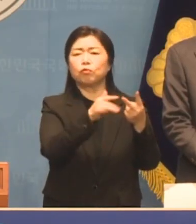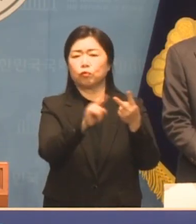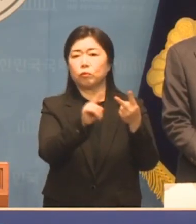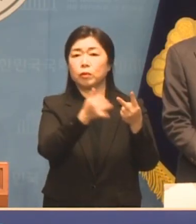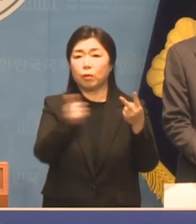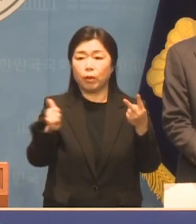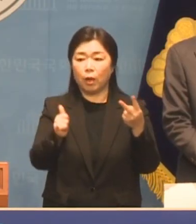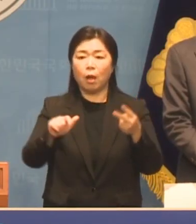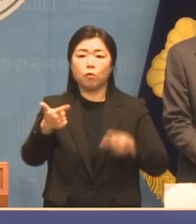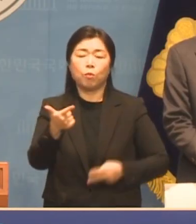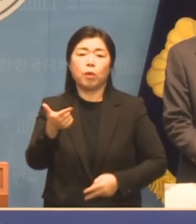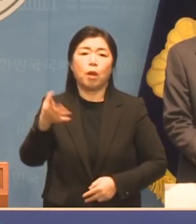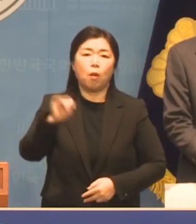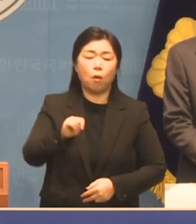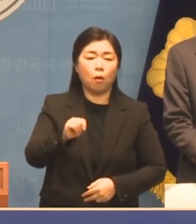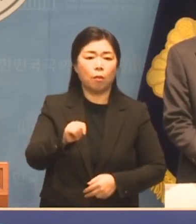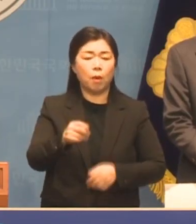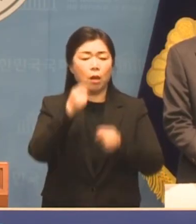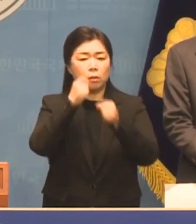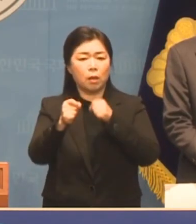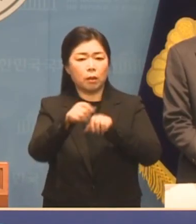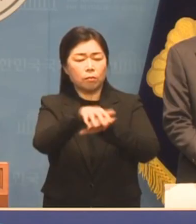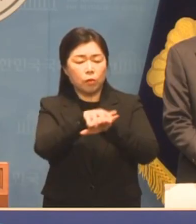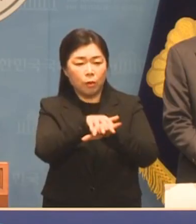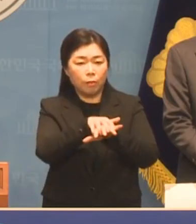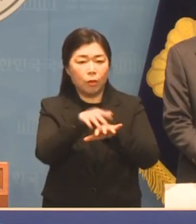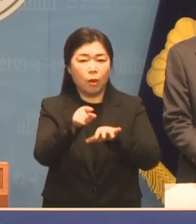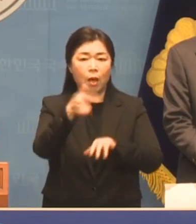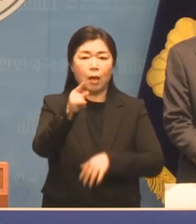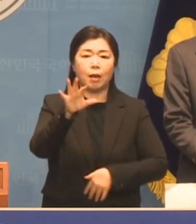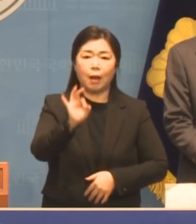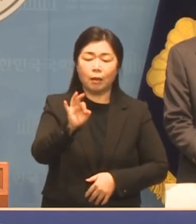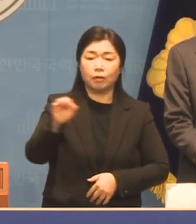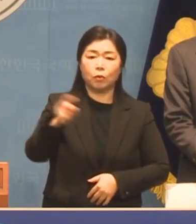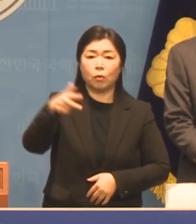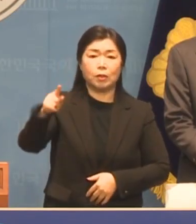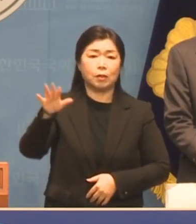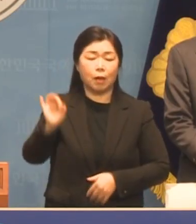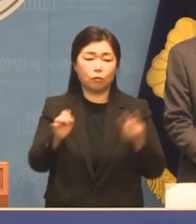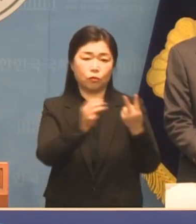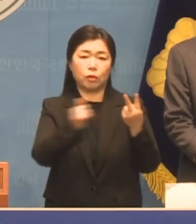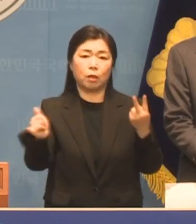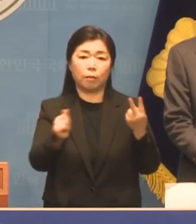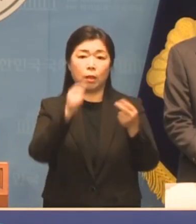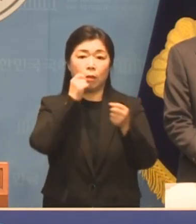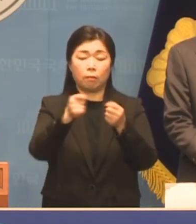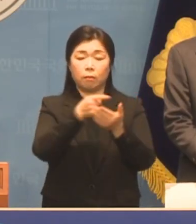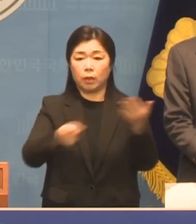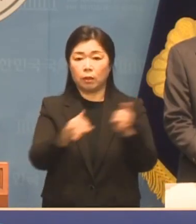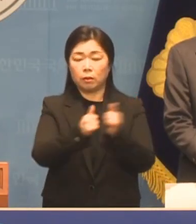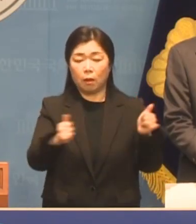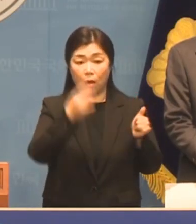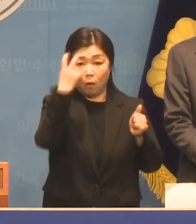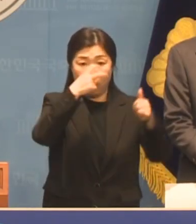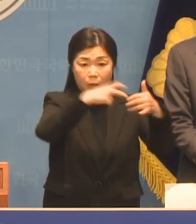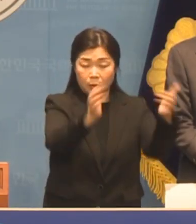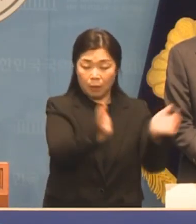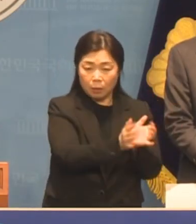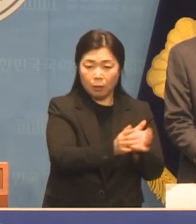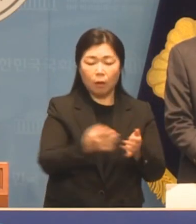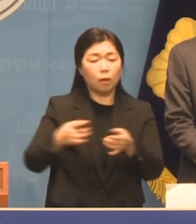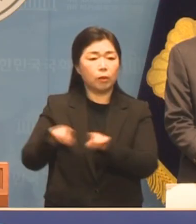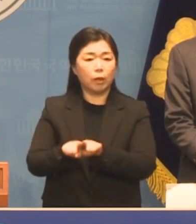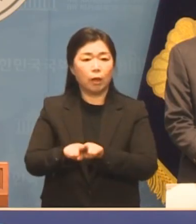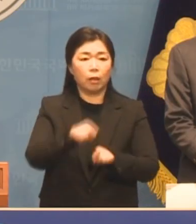사기 플랫폼 프로모션 피해자 모임인 강창고, 장수진 사기 피해자 관리단과 함께